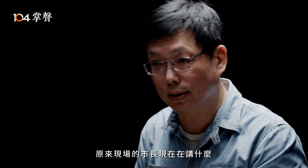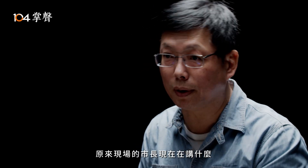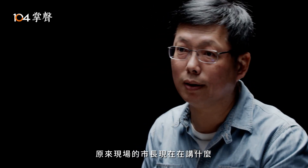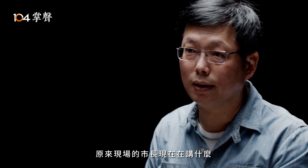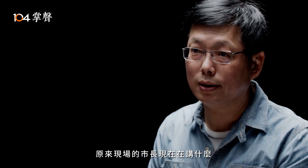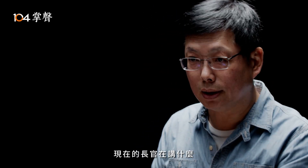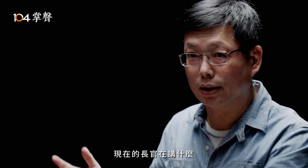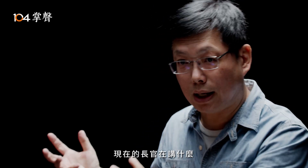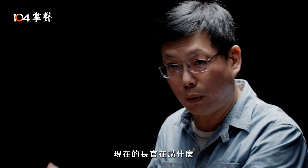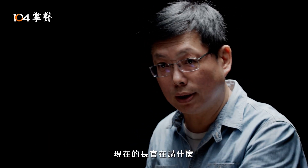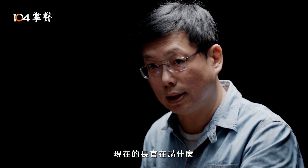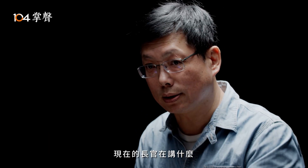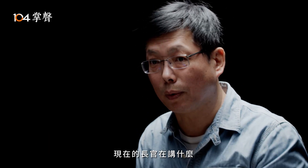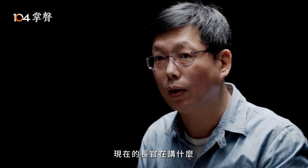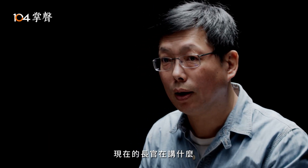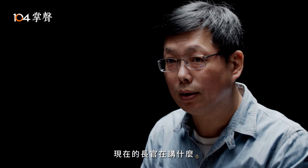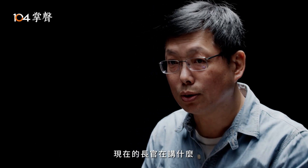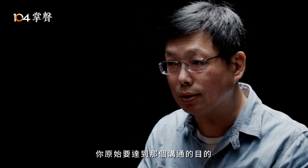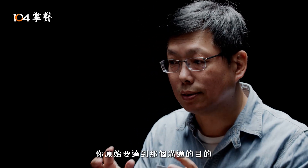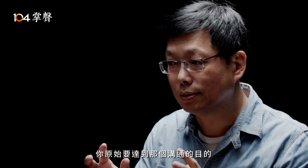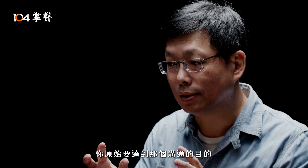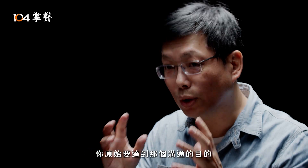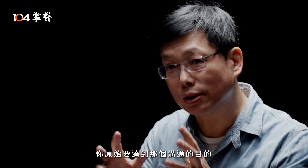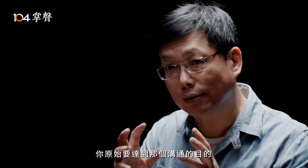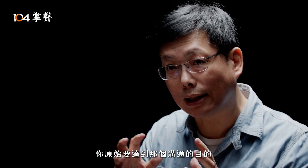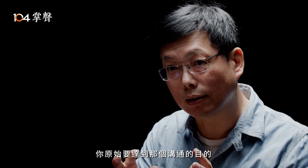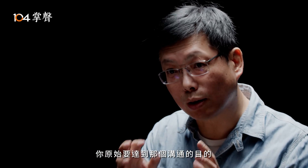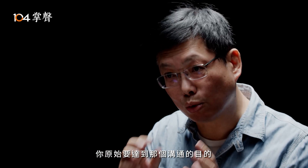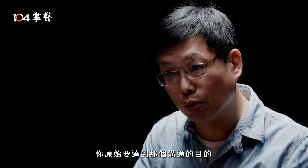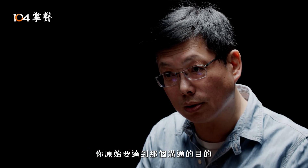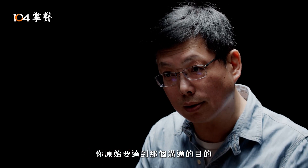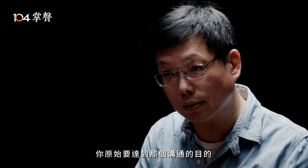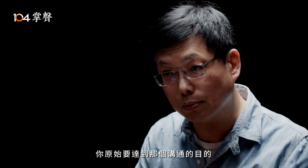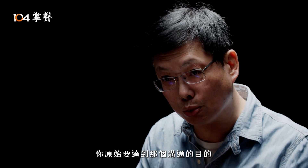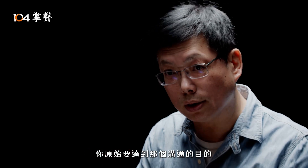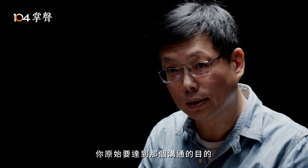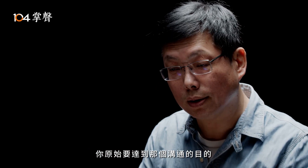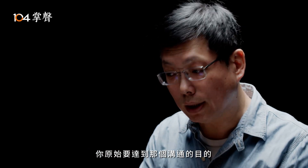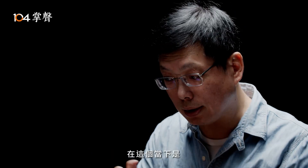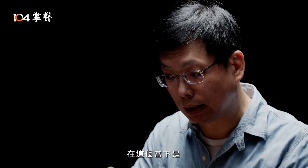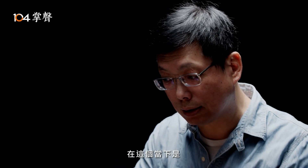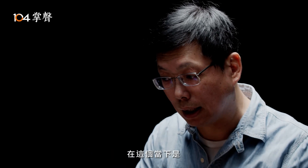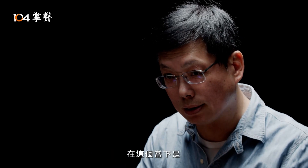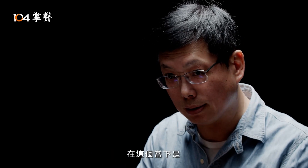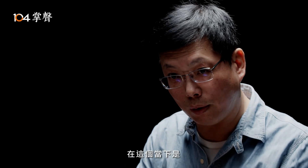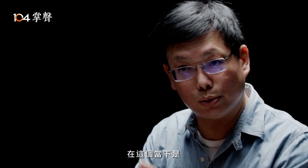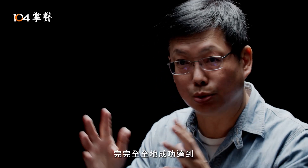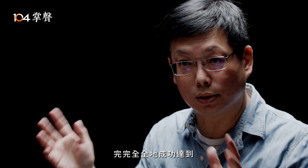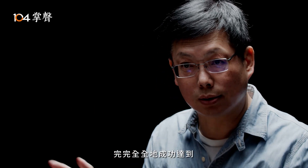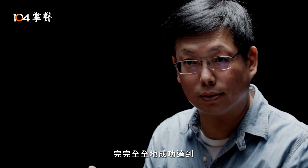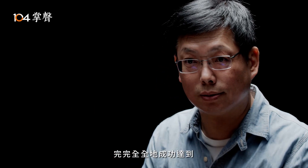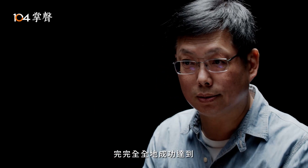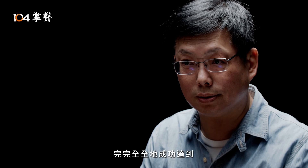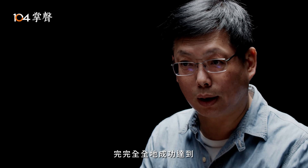现在在讲什么，现在的长官在讲什么，就是你原始要达到那个沟通的目的，在这个当下是完完